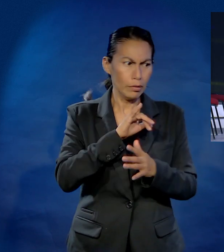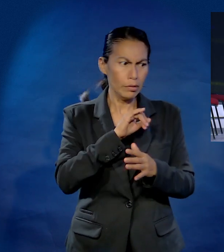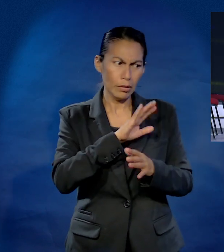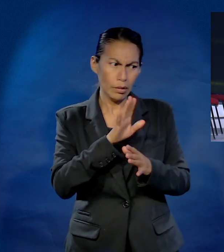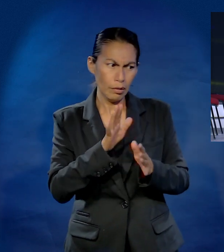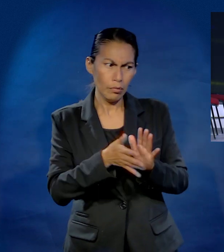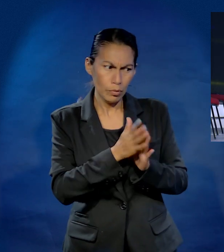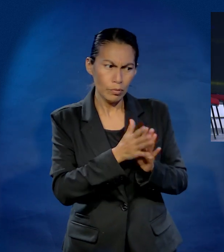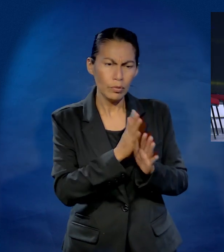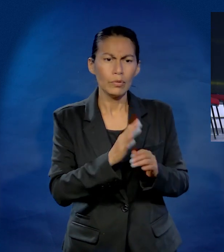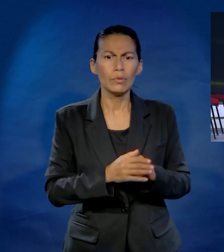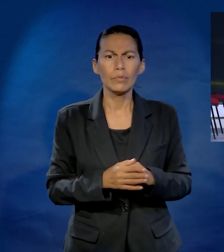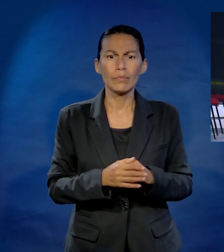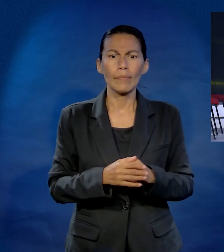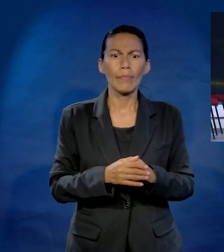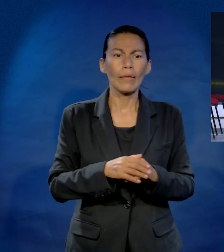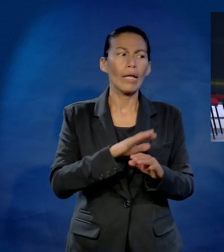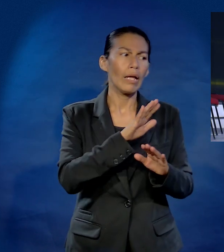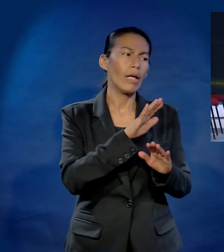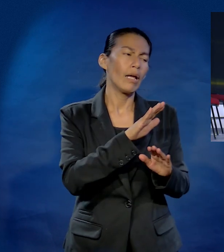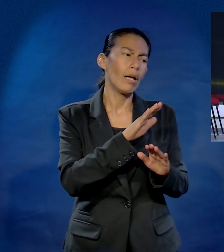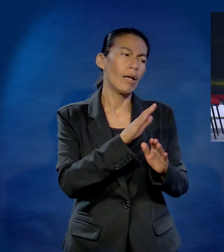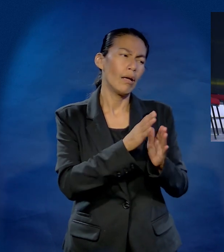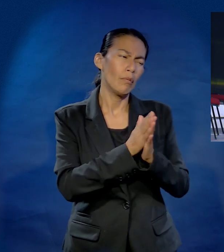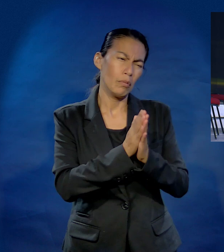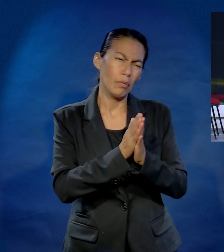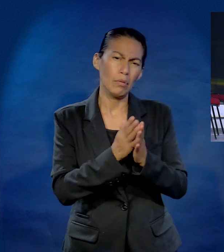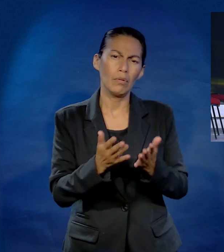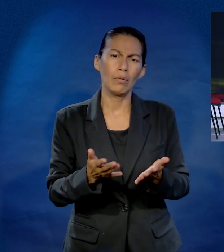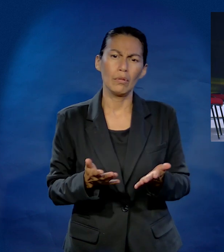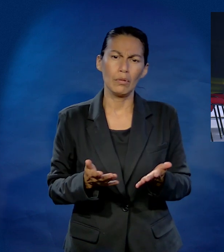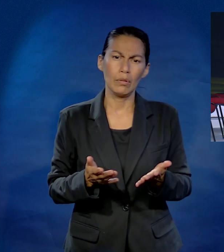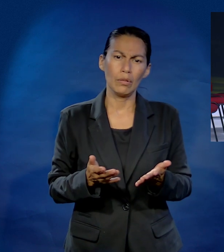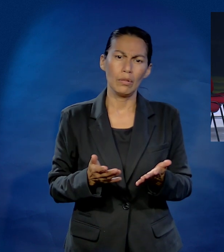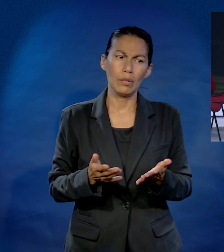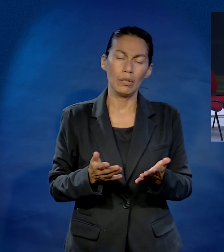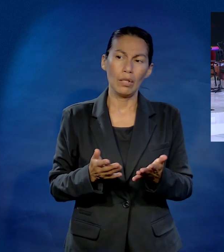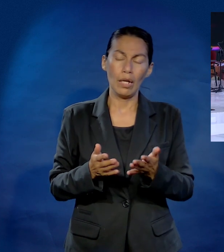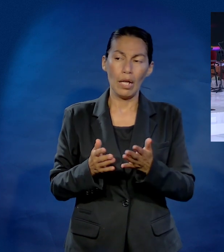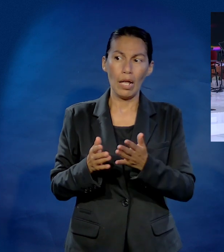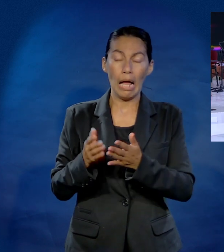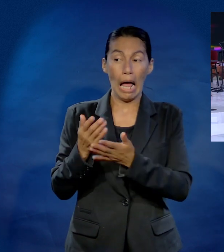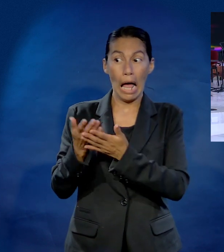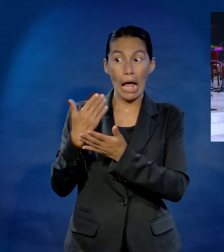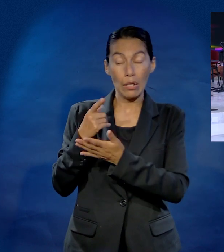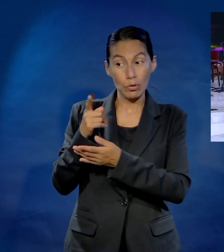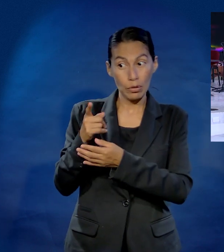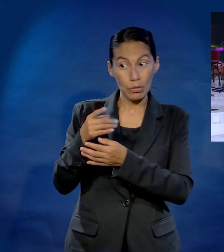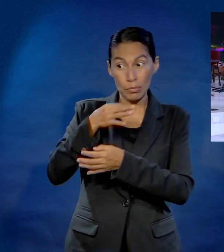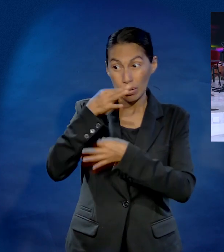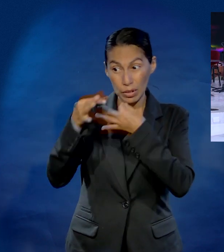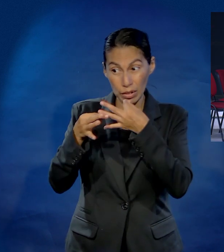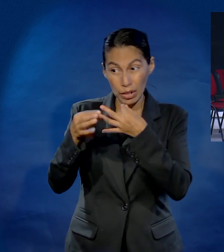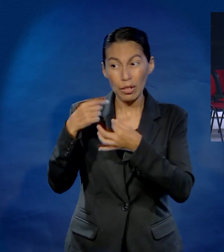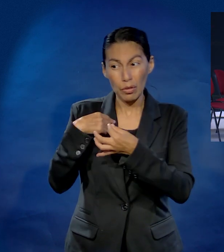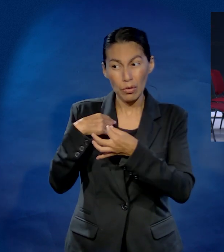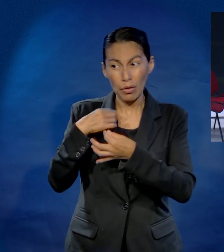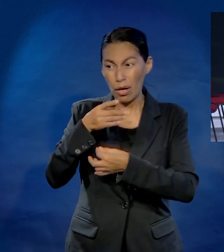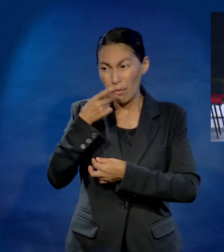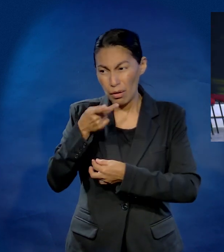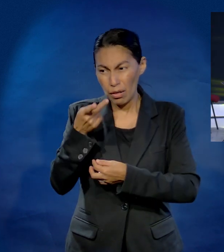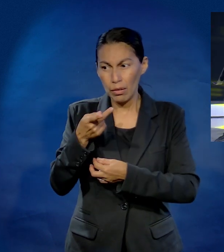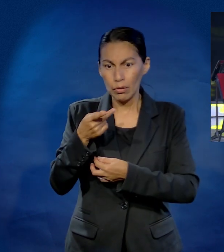Cuando yo vi que era ella, me asustó. Y pensé, ¿no debería estar allá, hermana, sentada? Ya está listo,